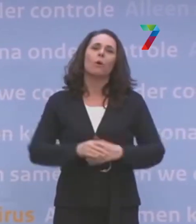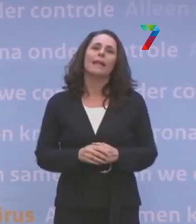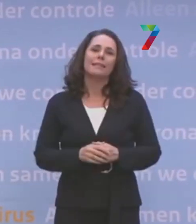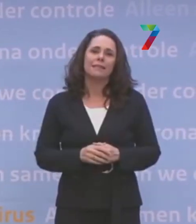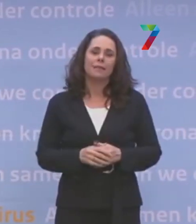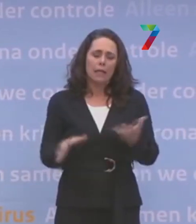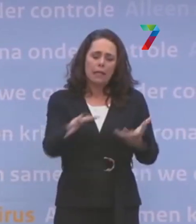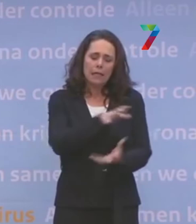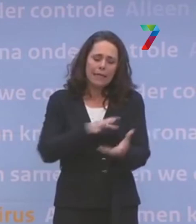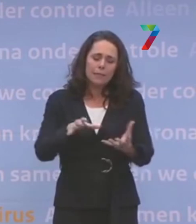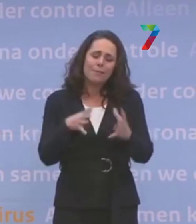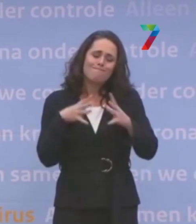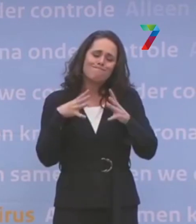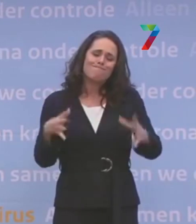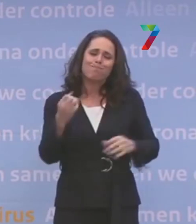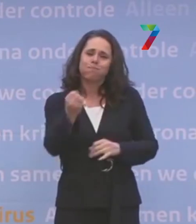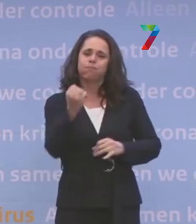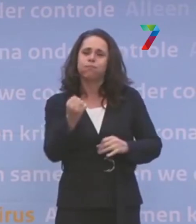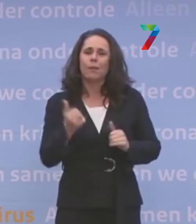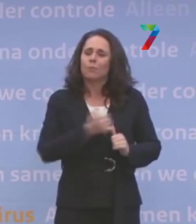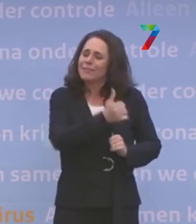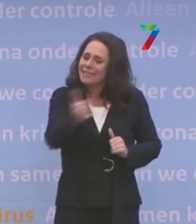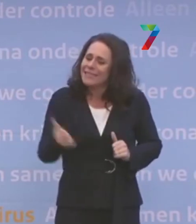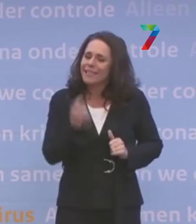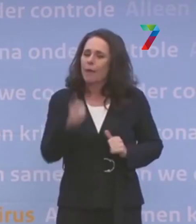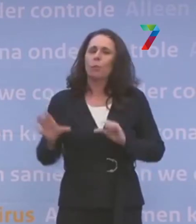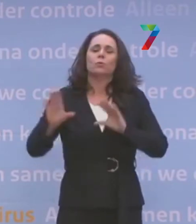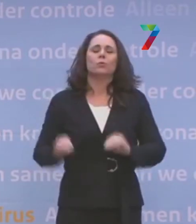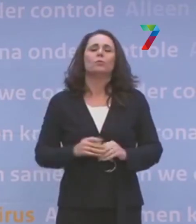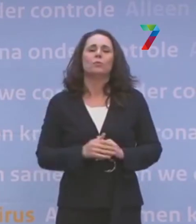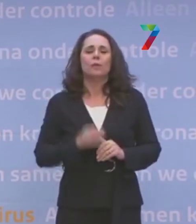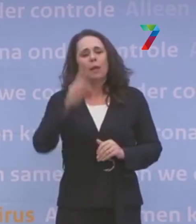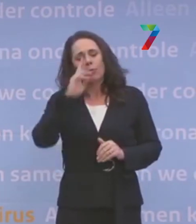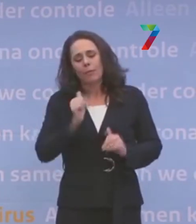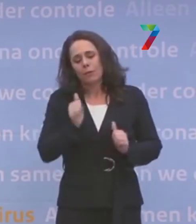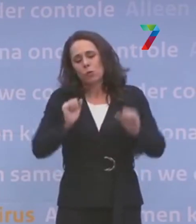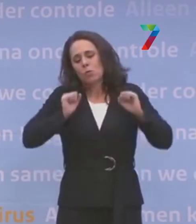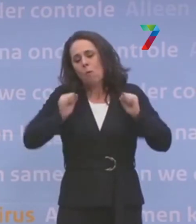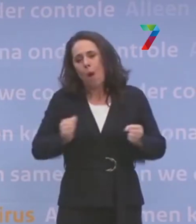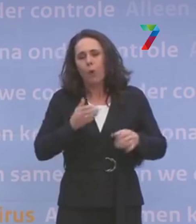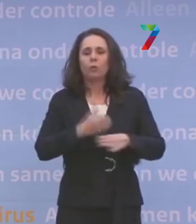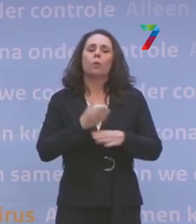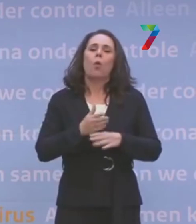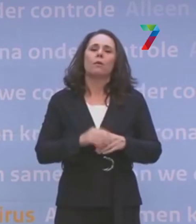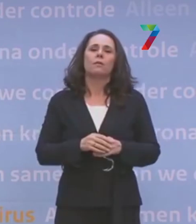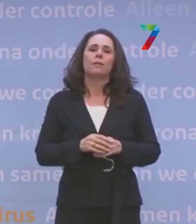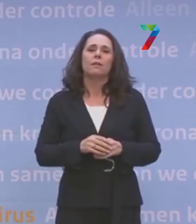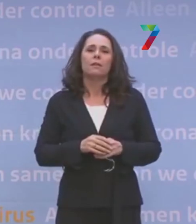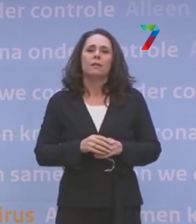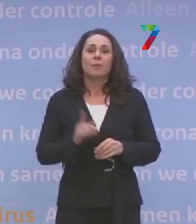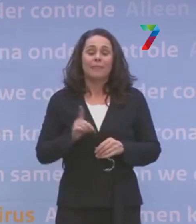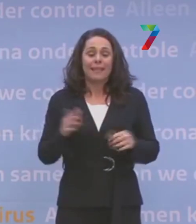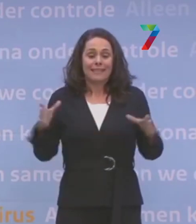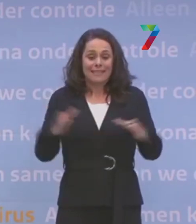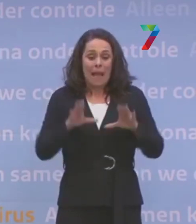is, die je met z'n allen moet runnen, als land met z'n allen proberen om zo goed mogelijk doorheen te komen, doe je dat ook 17 miljoen mensen. En dan kan een